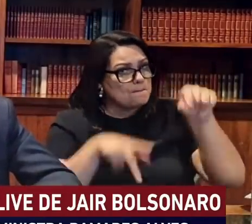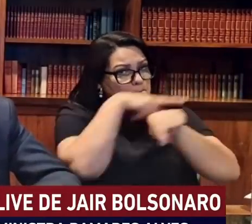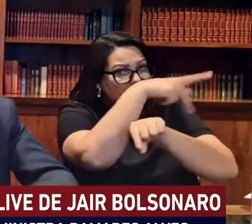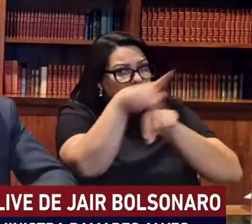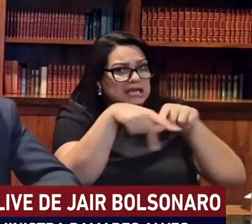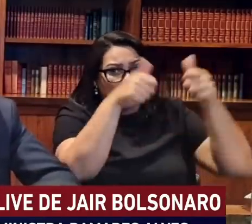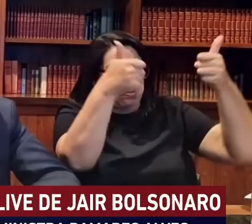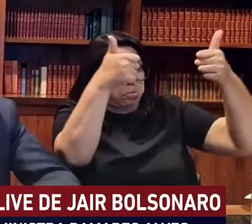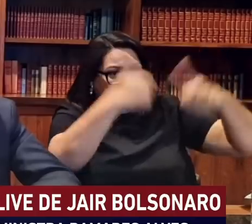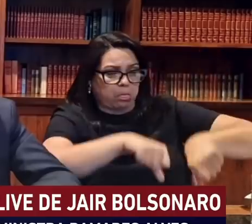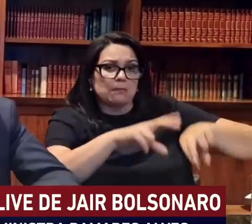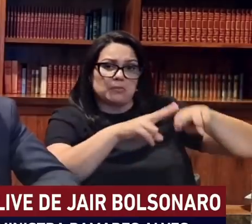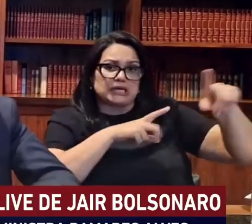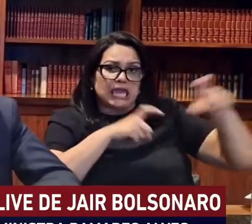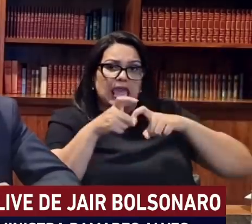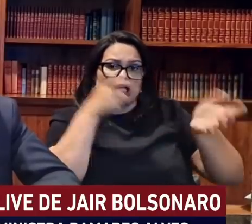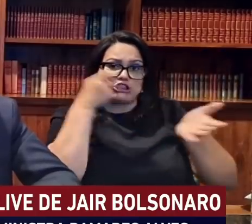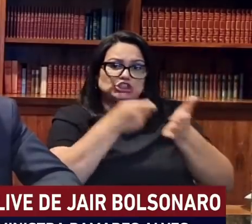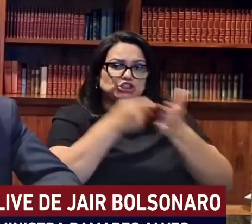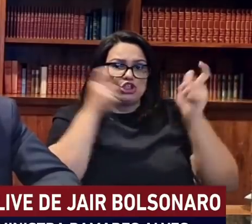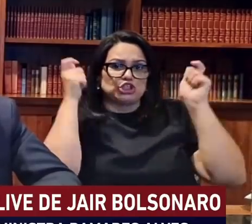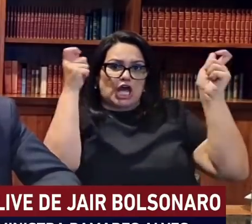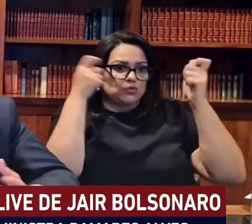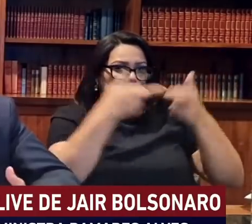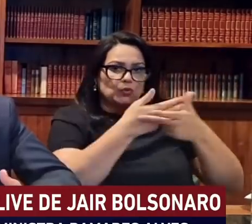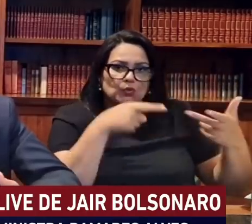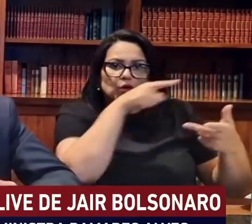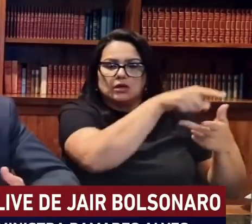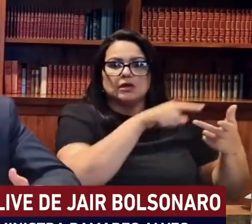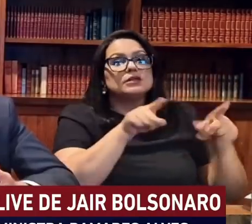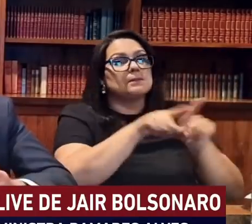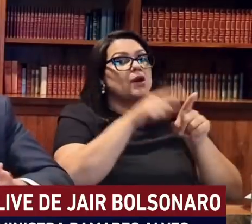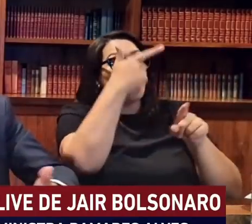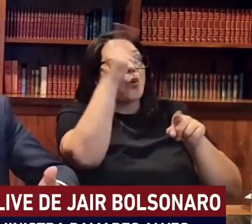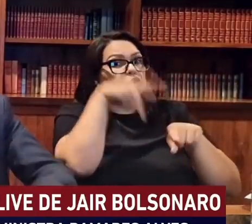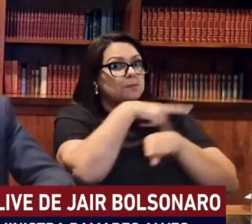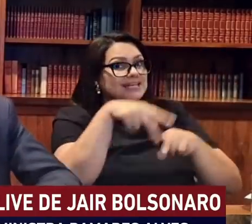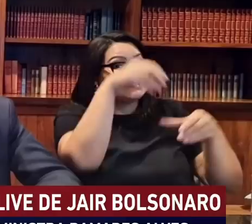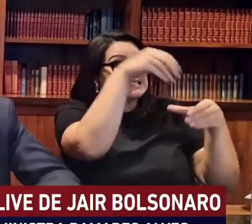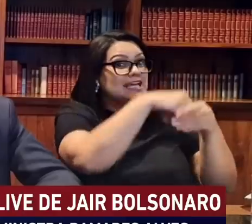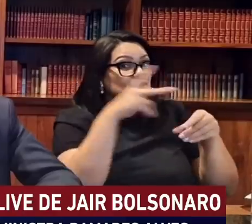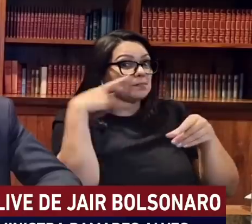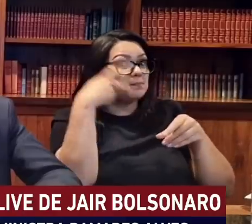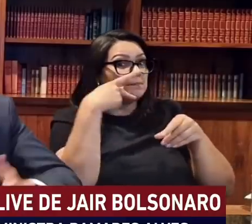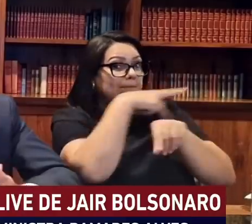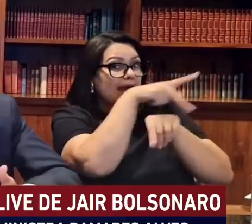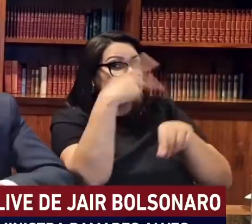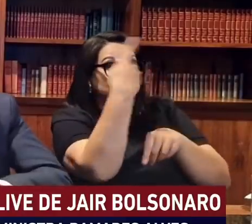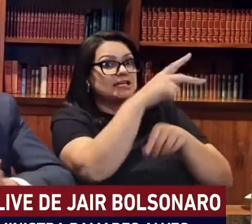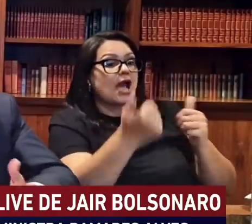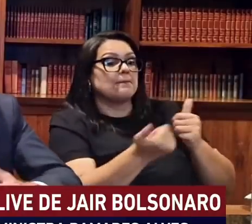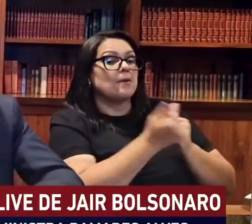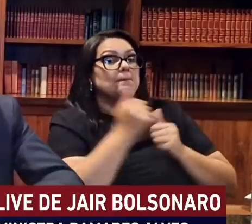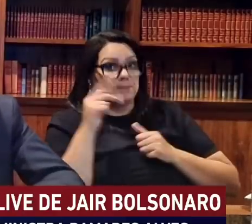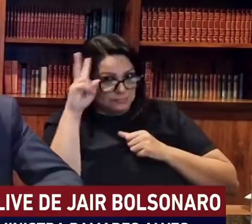pela guerrilha, por interferência de outros países e também, né, por uma política interna, né, apoiada pelo